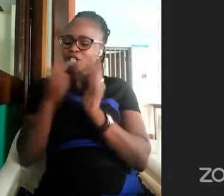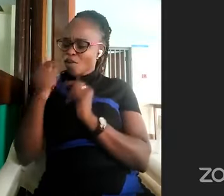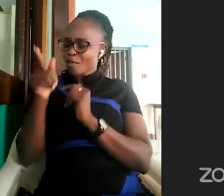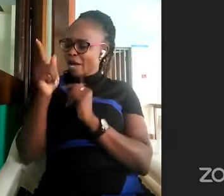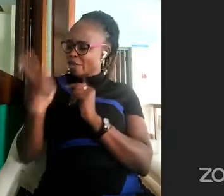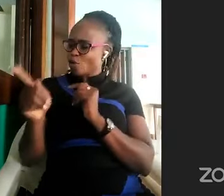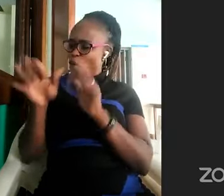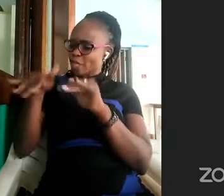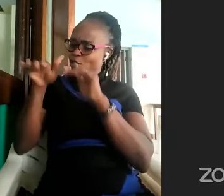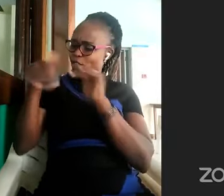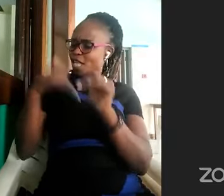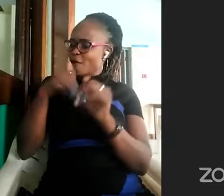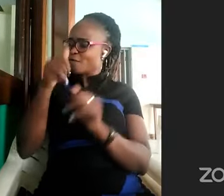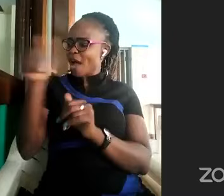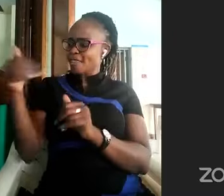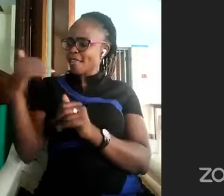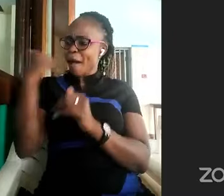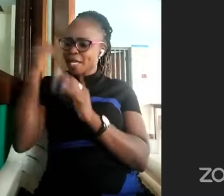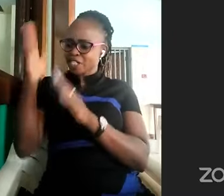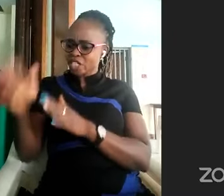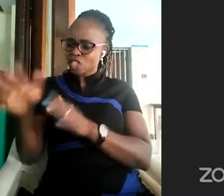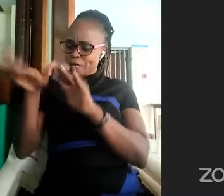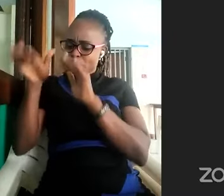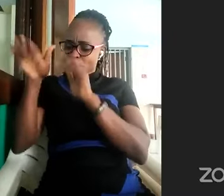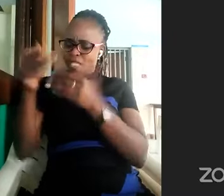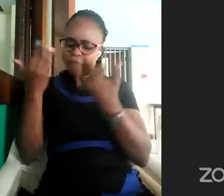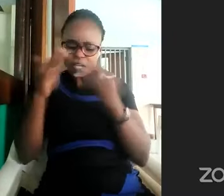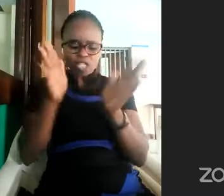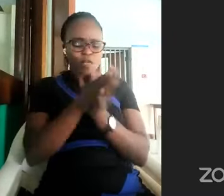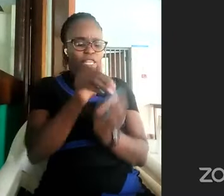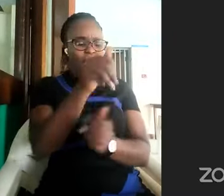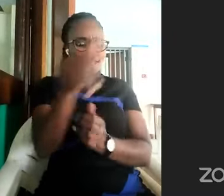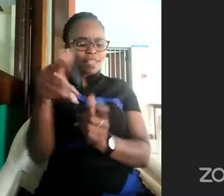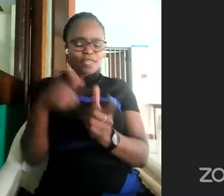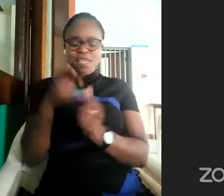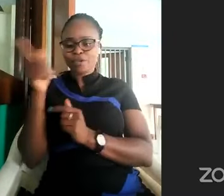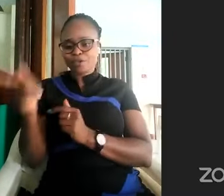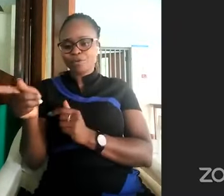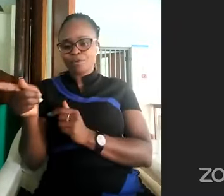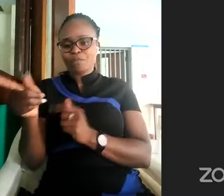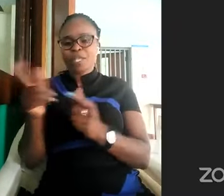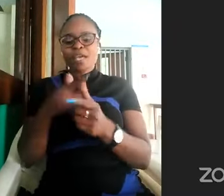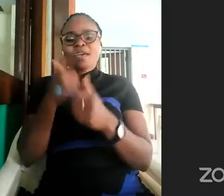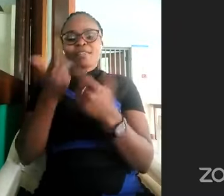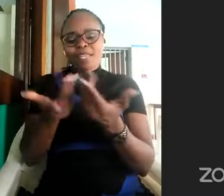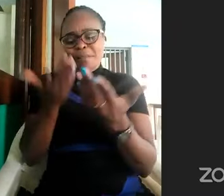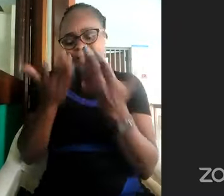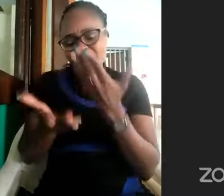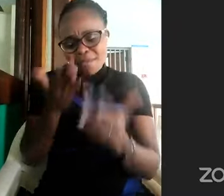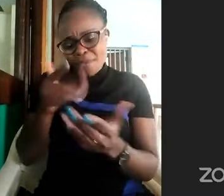mwisho wa siku anakuambia si ufanye maarifa basi, unapeana kitu kidogo, na sasa inakubidi upeane tu, kuna